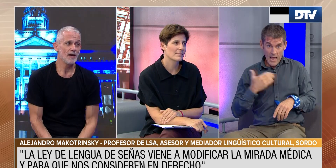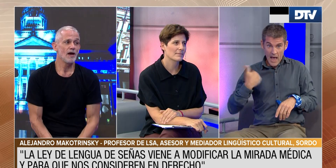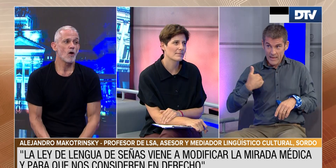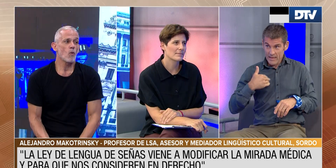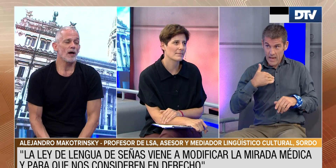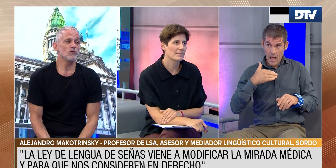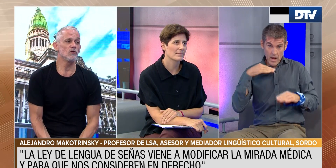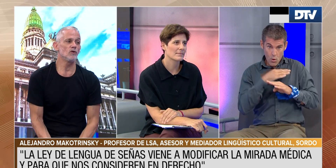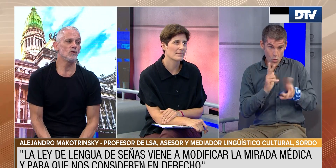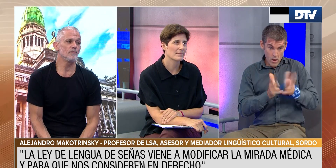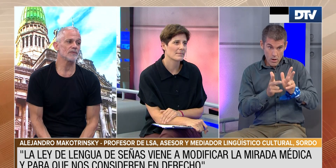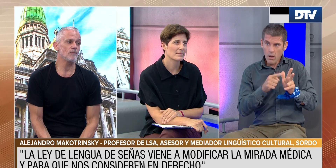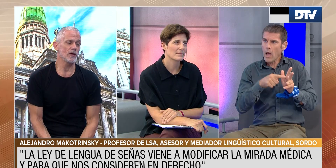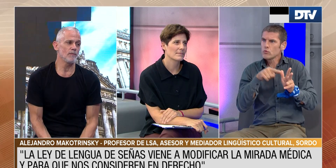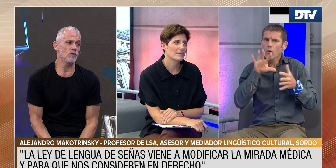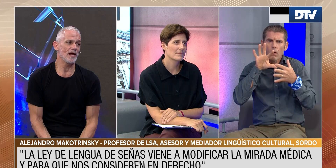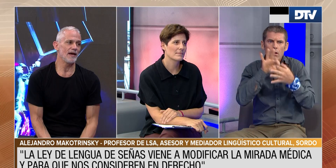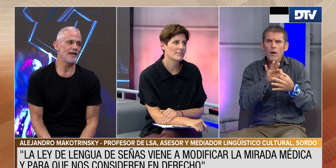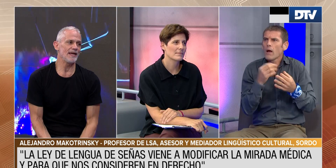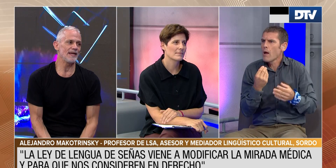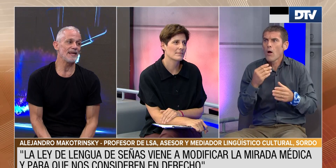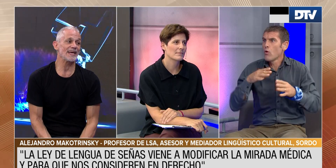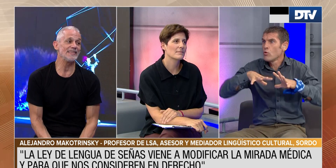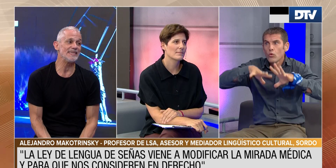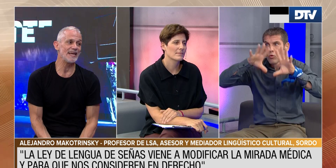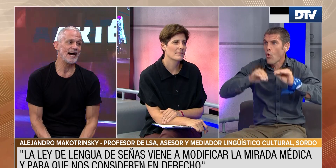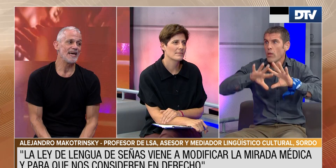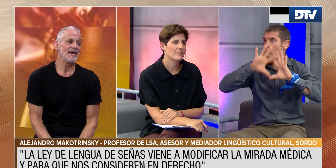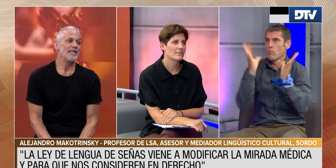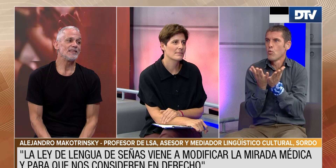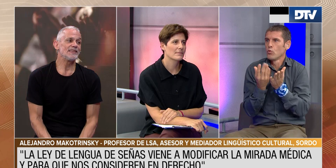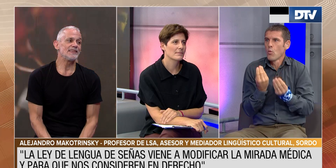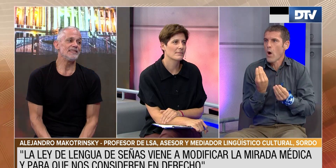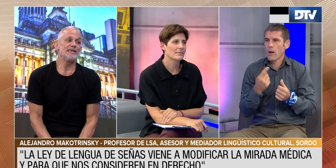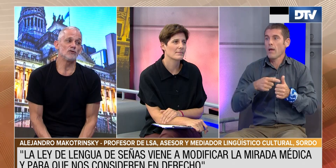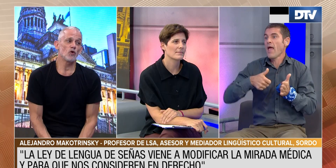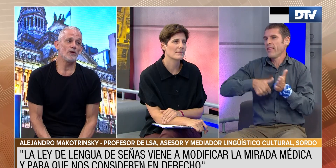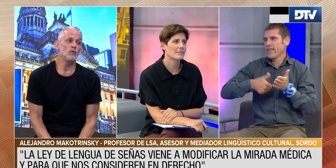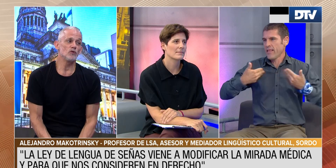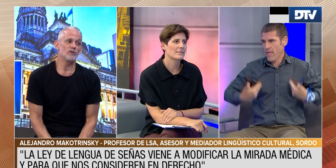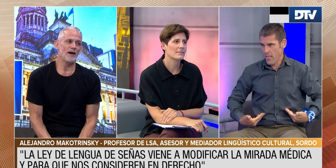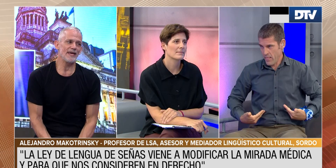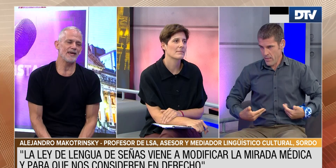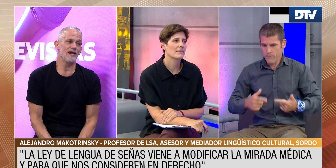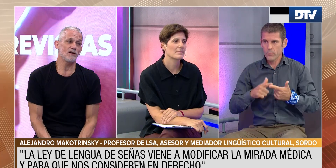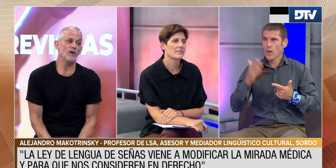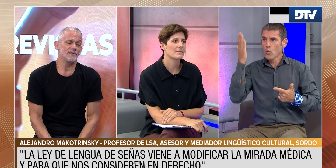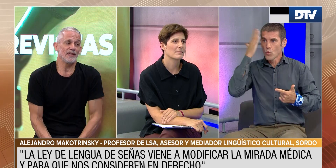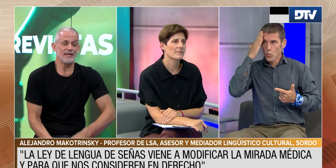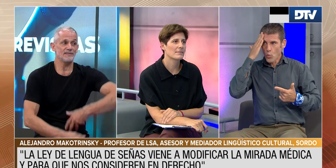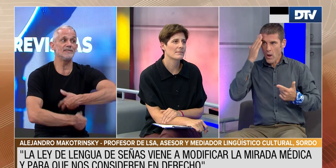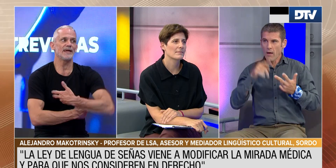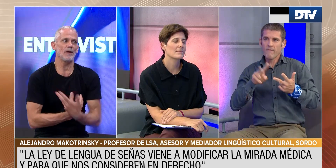idioma. Cuando, por ejemplo, en Argentina y en todo el mundo se maneje la lengua